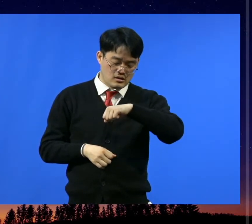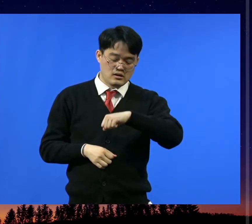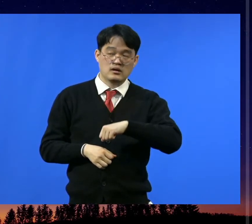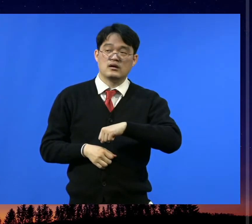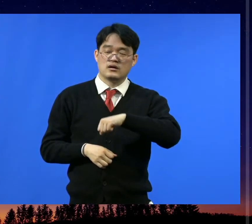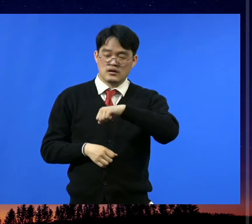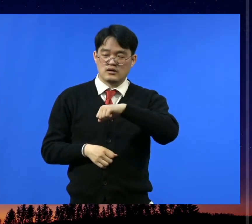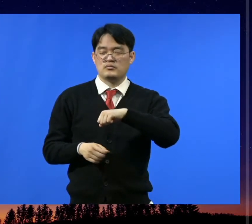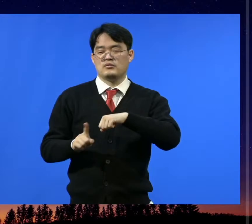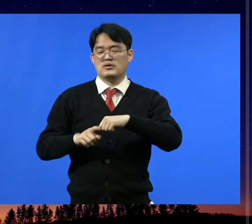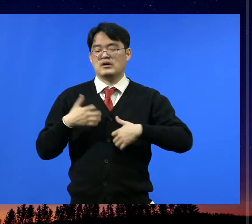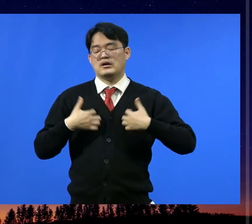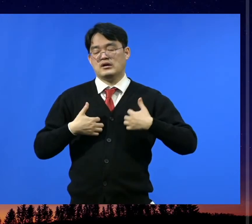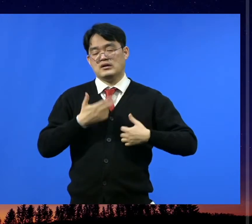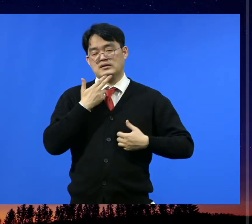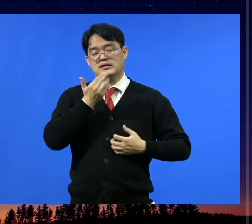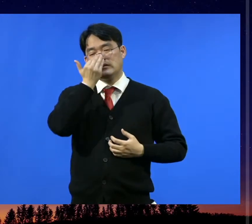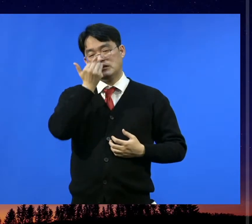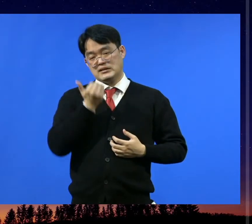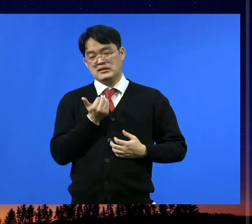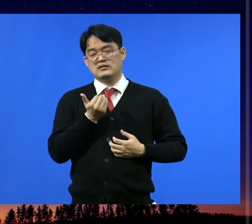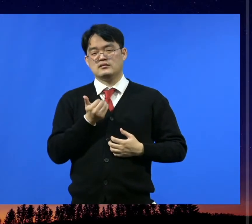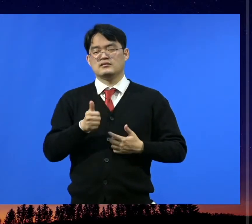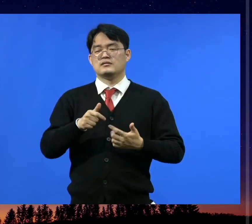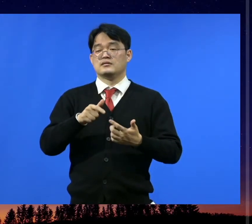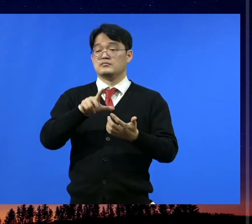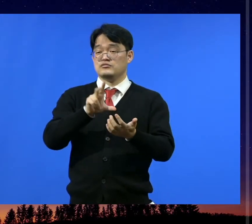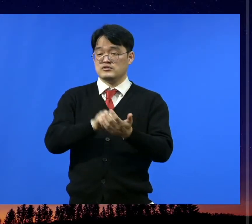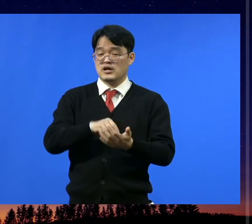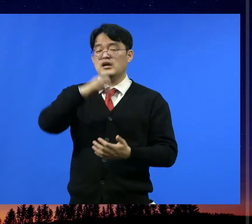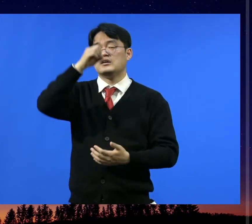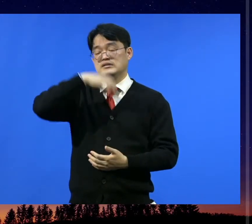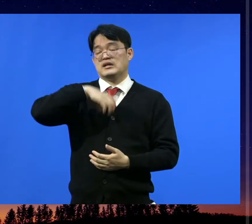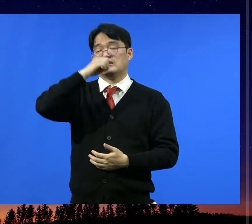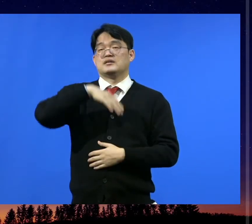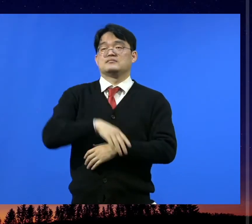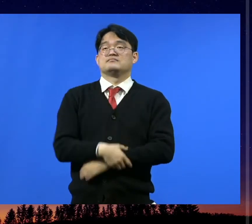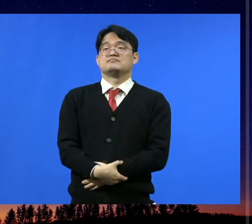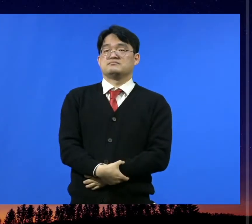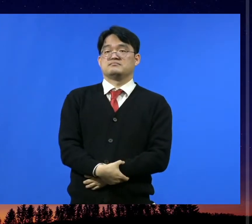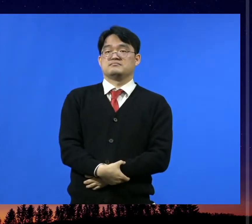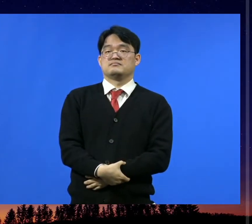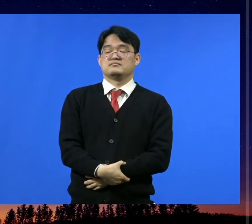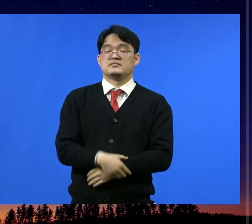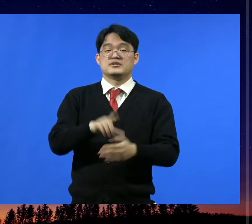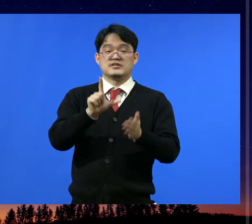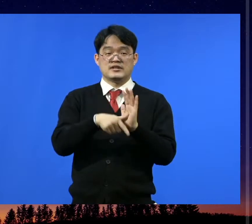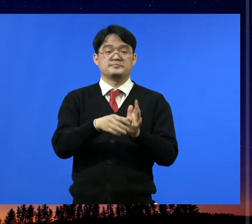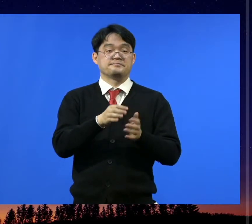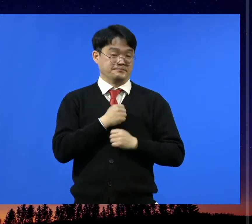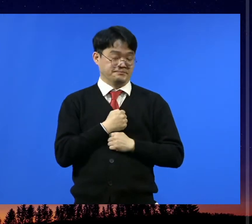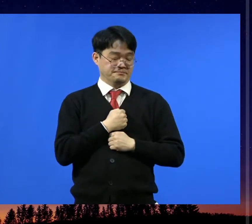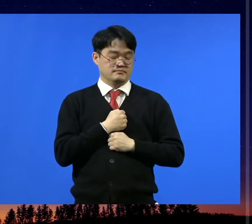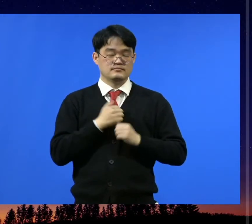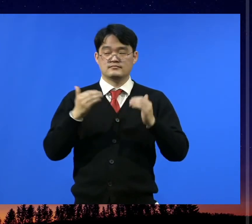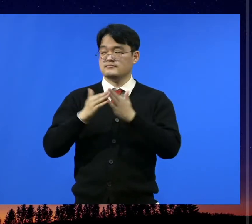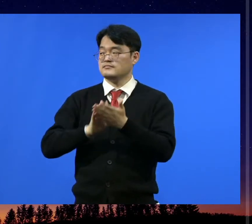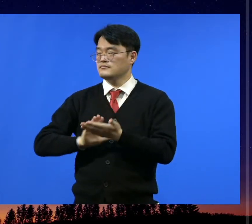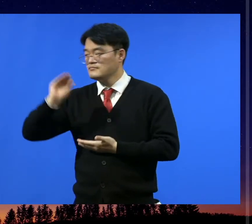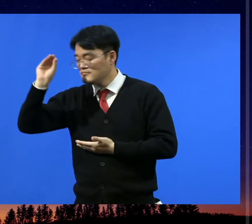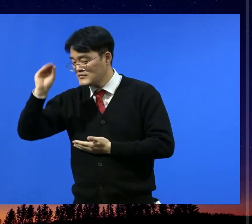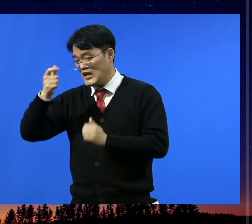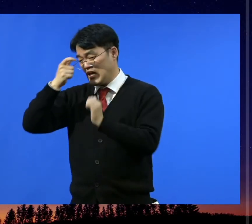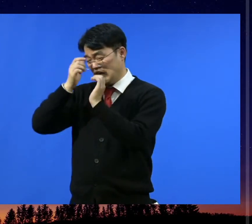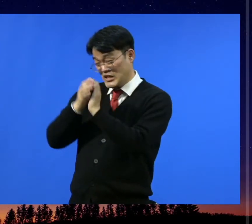재미가 없는 거죠. 그냥 하다 보니까 그냥 하는 거예요. 그러니까 그냥 시간만 지키는 거지 기도의 세계 안으로 들어가려고